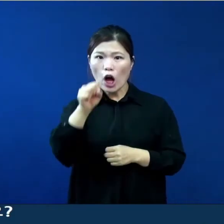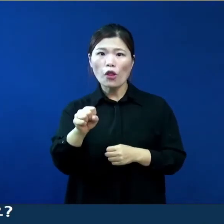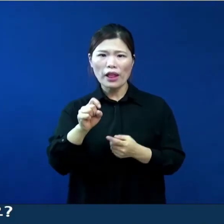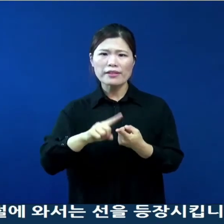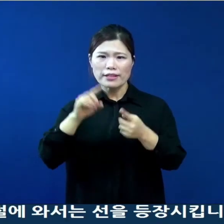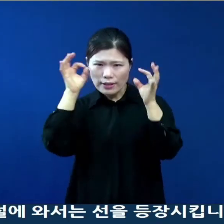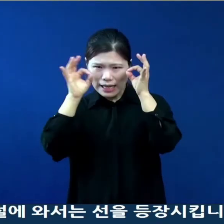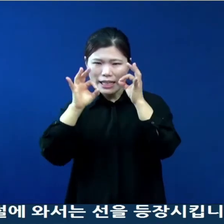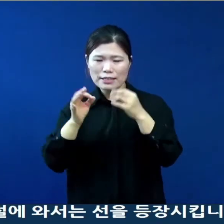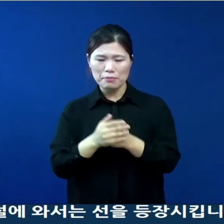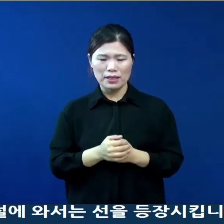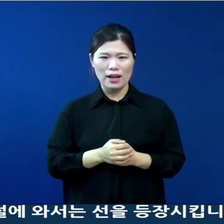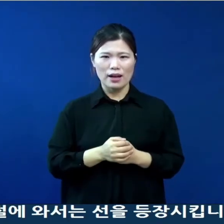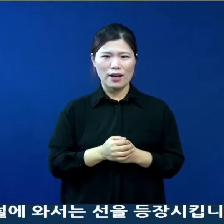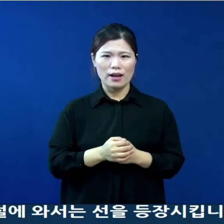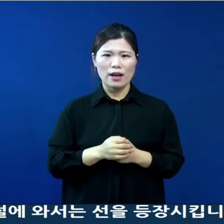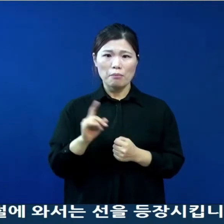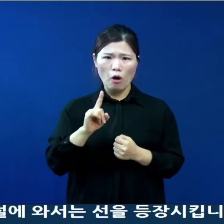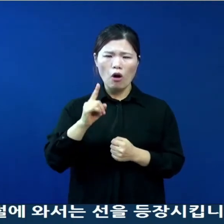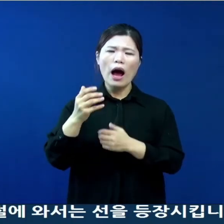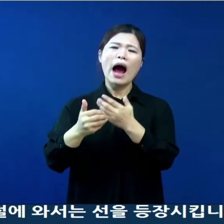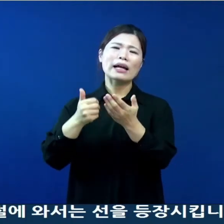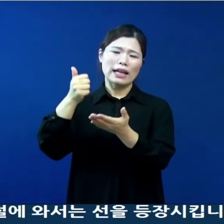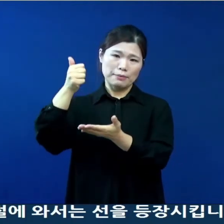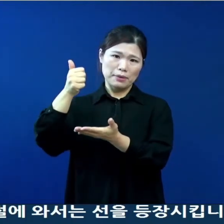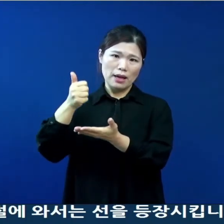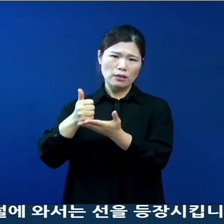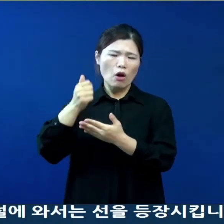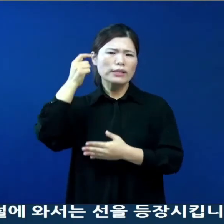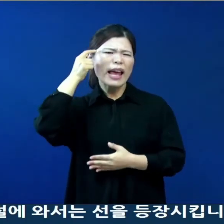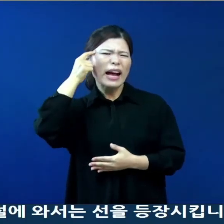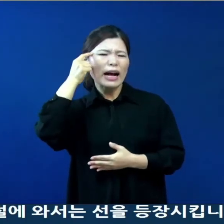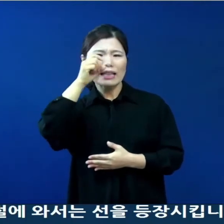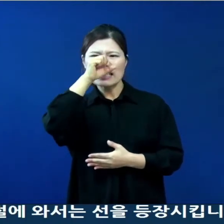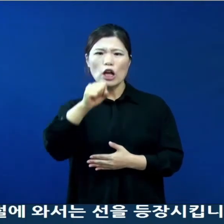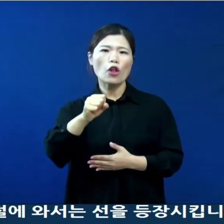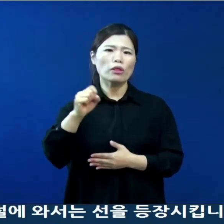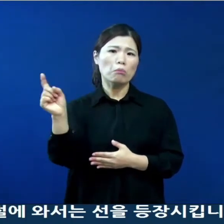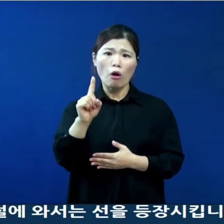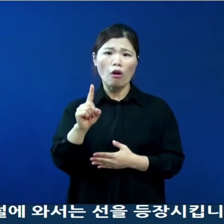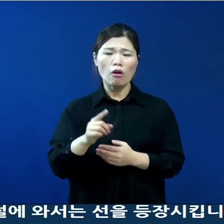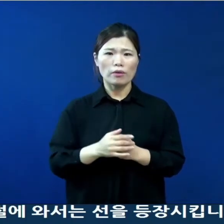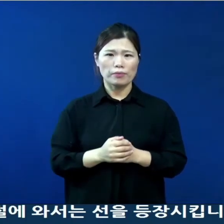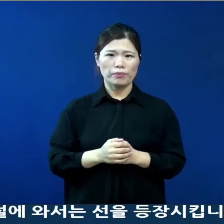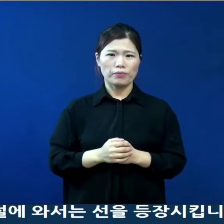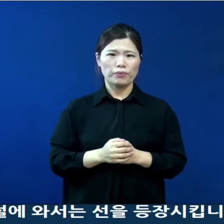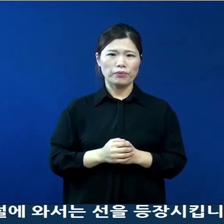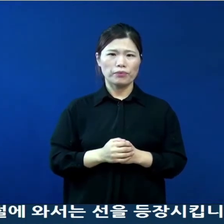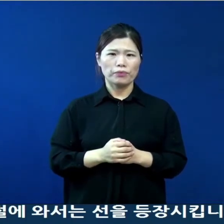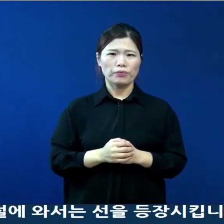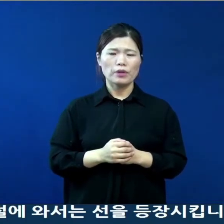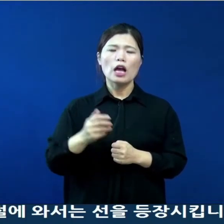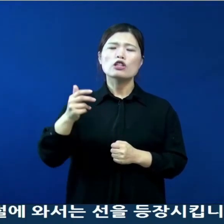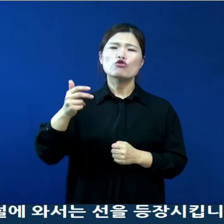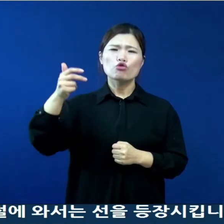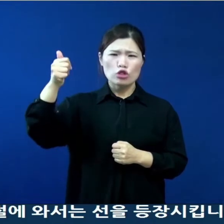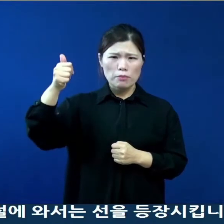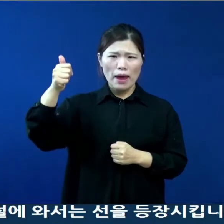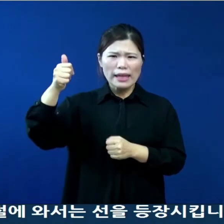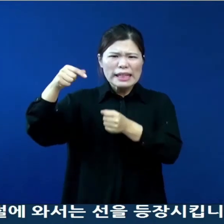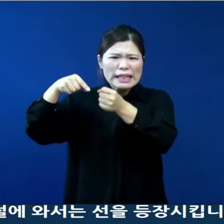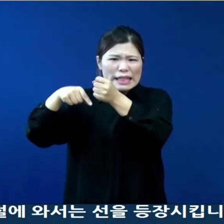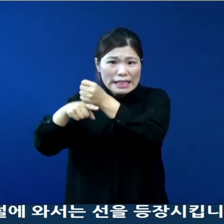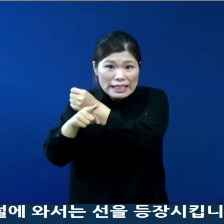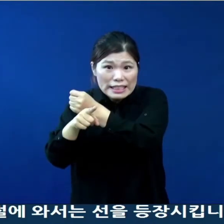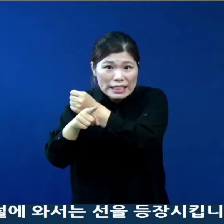찾아보았습니다. 15절은 바로 하나님께서 생각하시는 선은 다른 것이 아니라 바로 주의